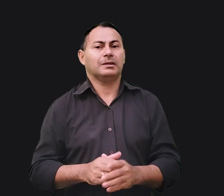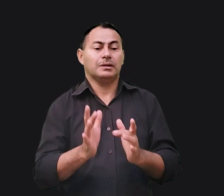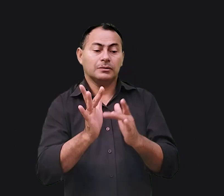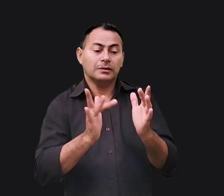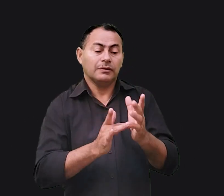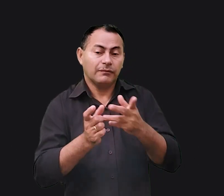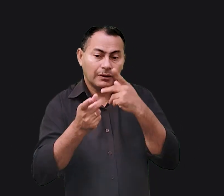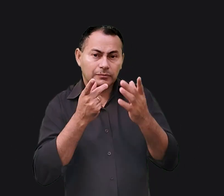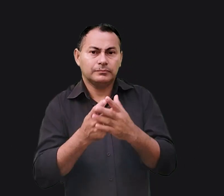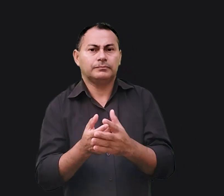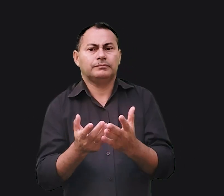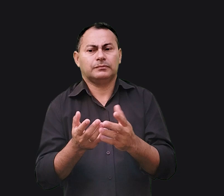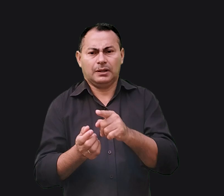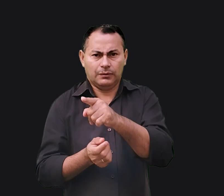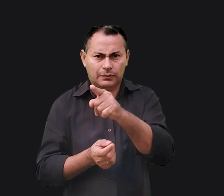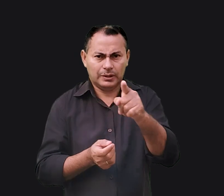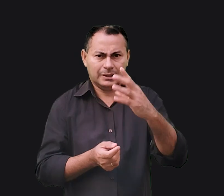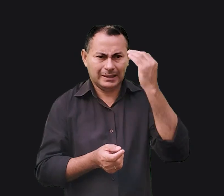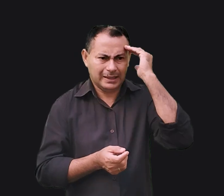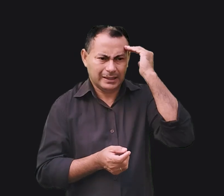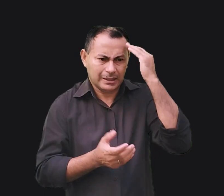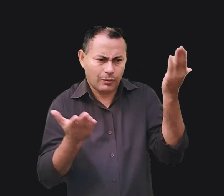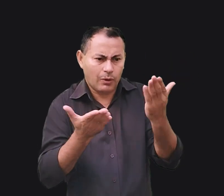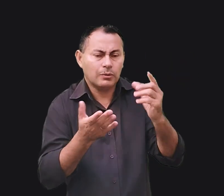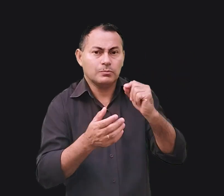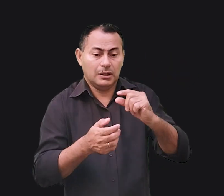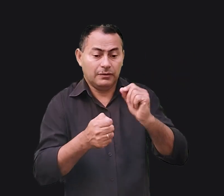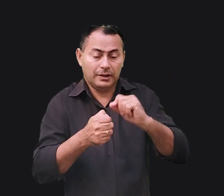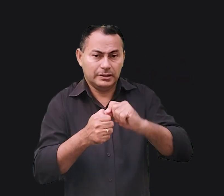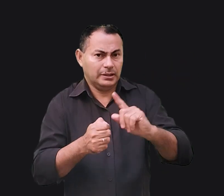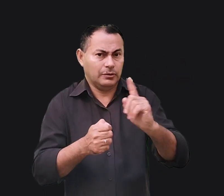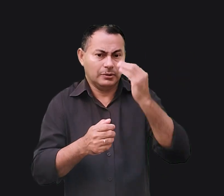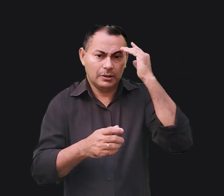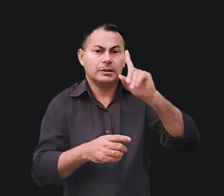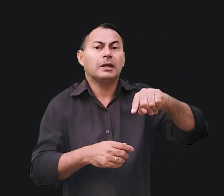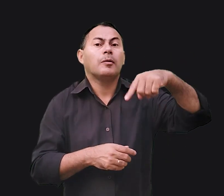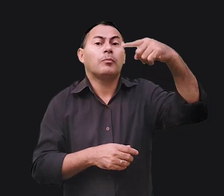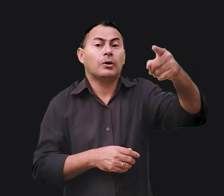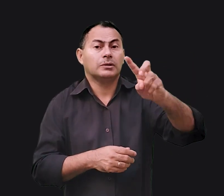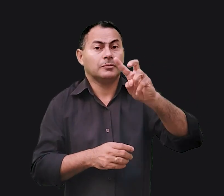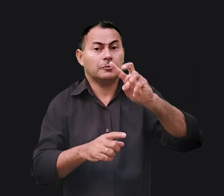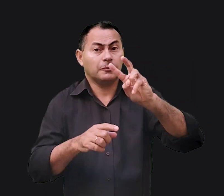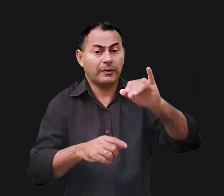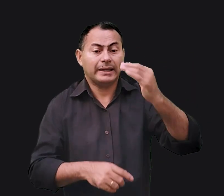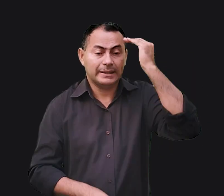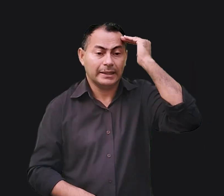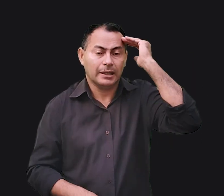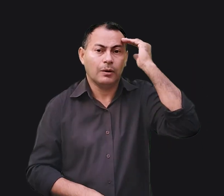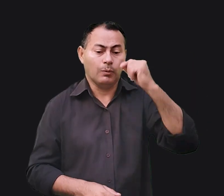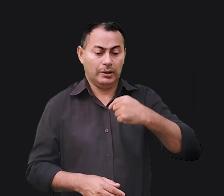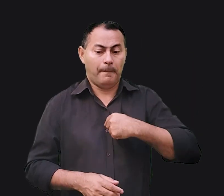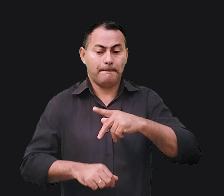disse: Você não compreende agora o que estou lhe fazendo. Mais tarde, porém, você entenderá,